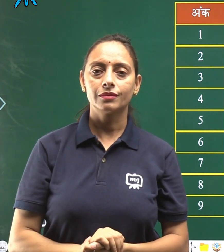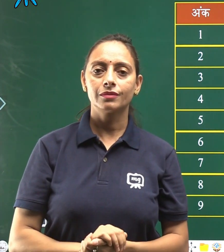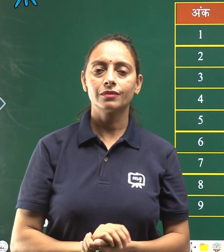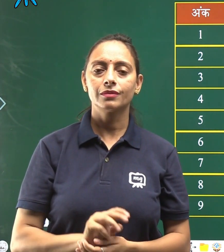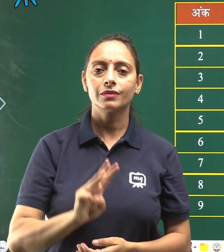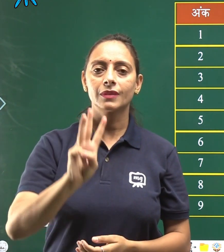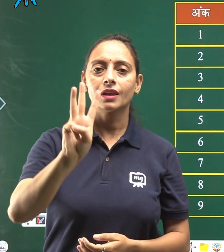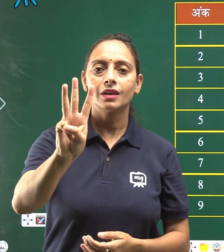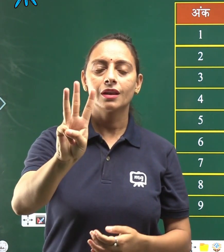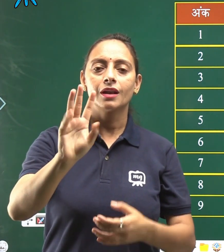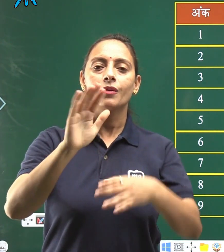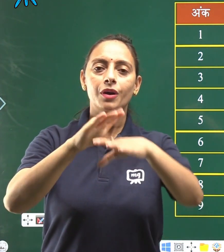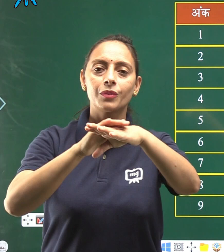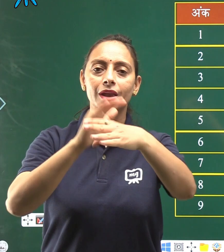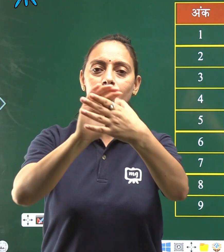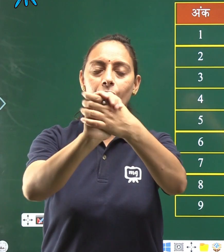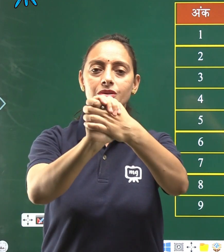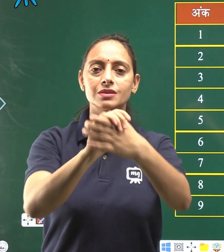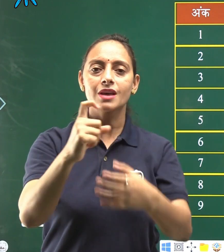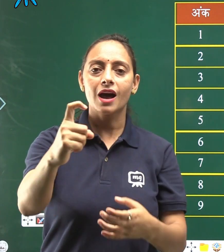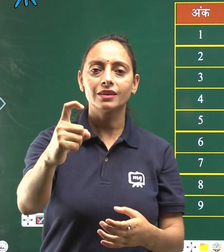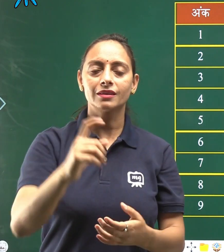3 का परम मित्र 7,